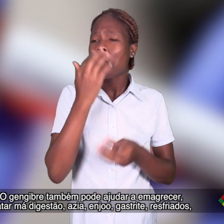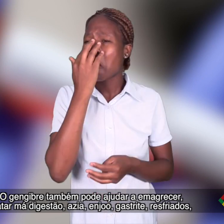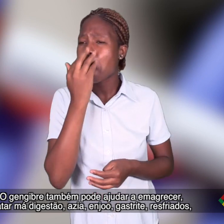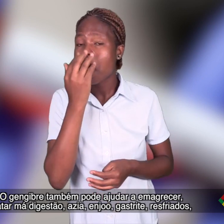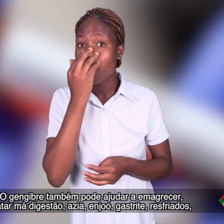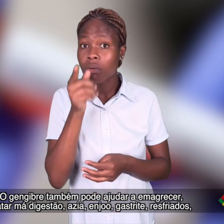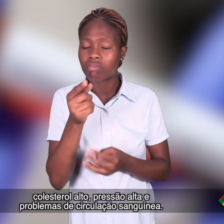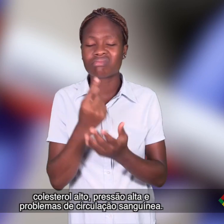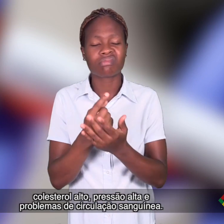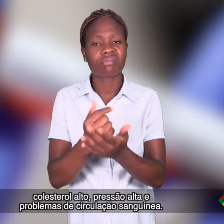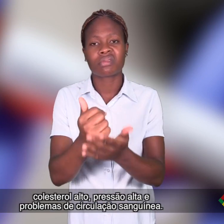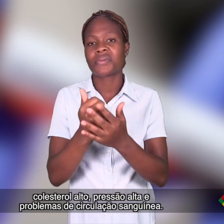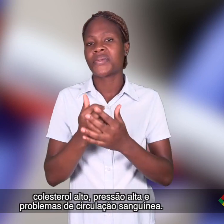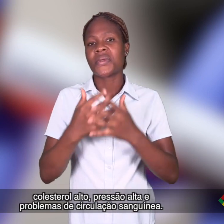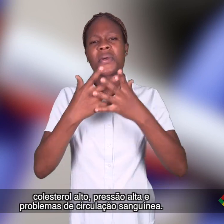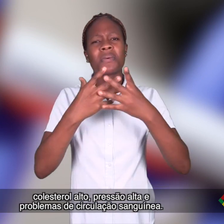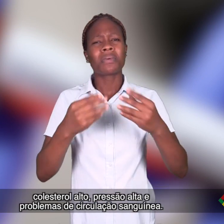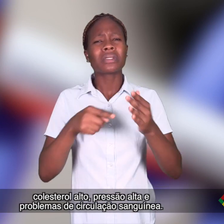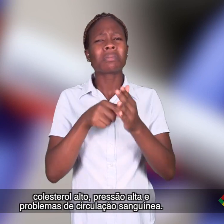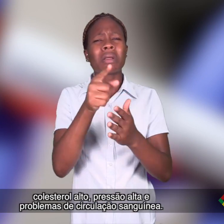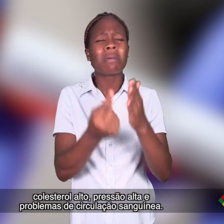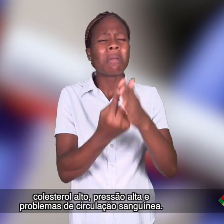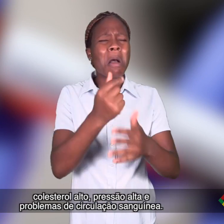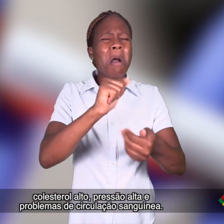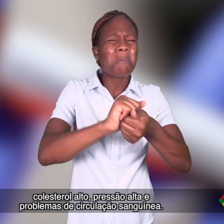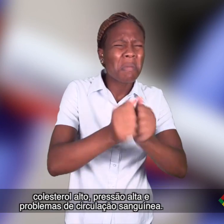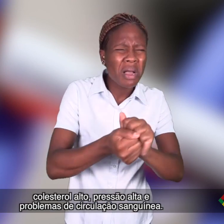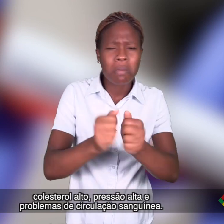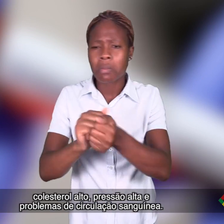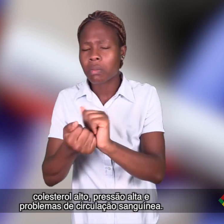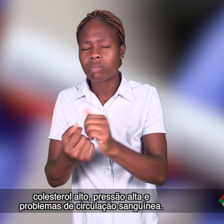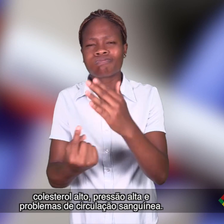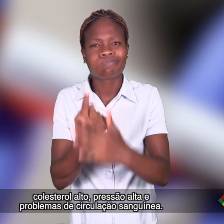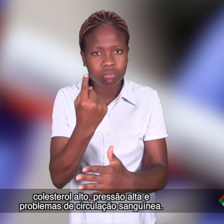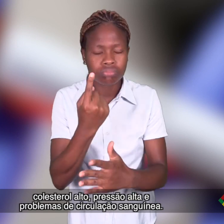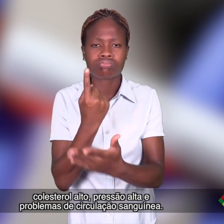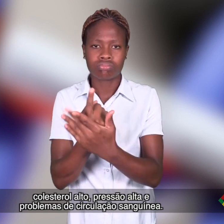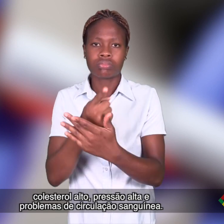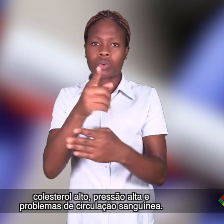resfriados, colesterol alto, pressão alta e problemas de circulação sanguínea.